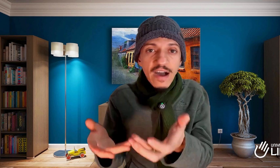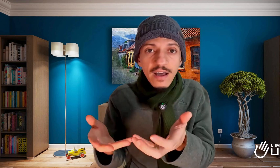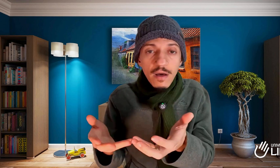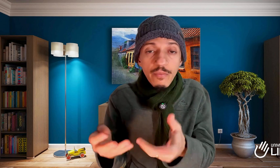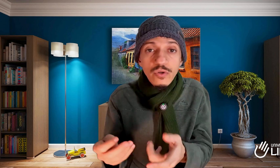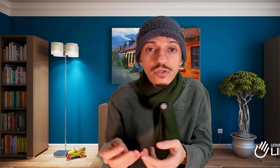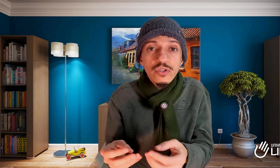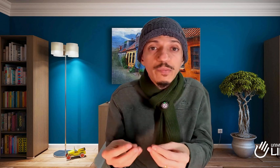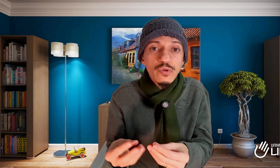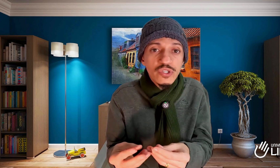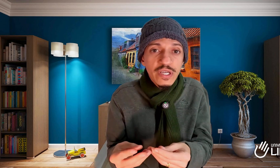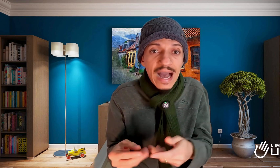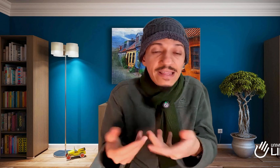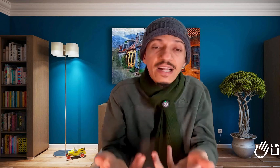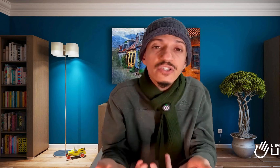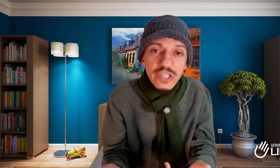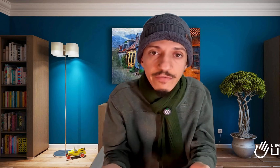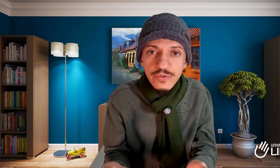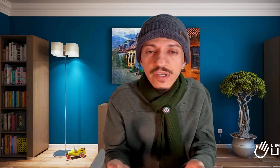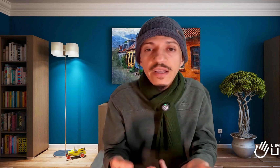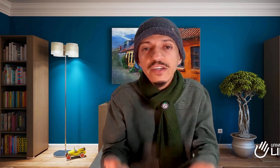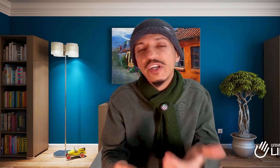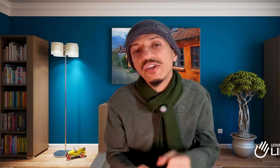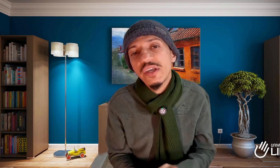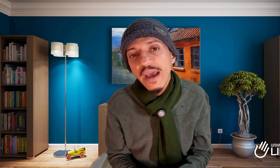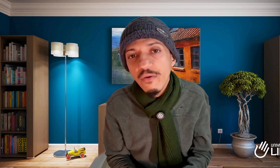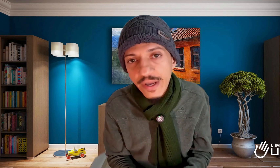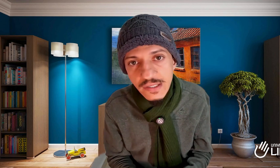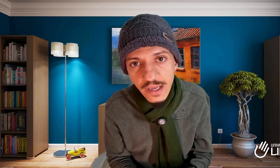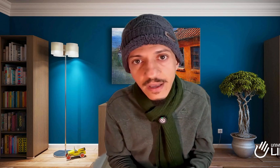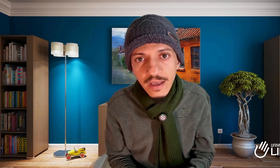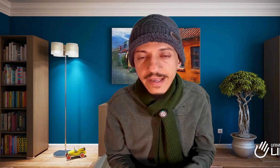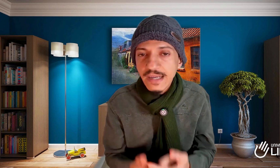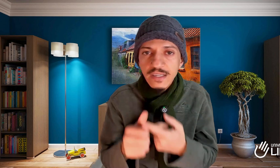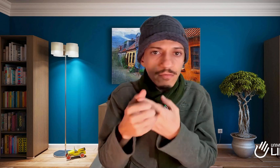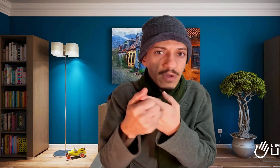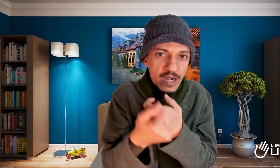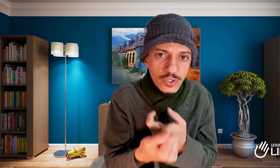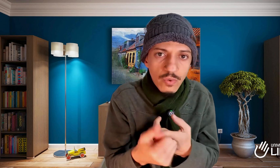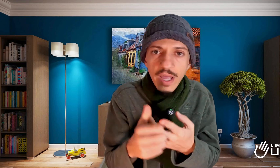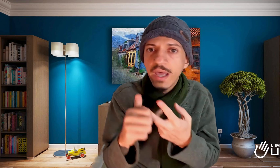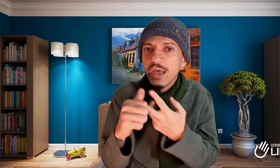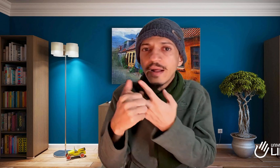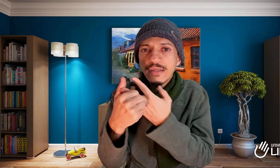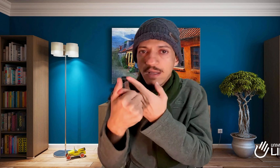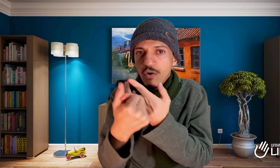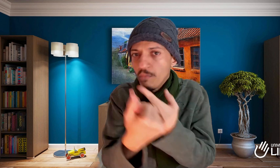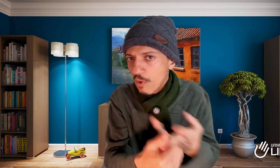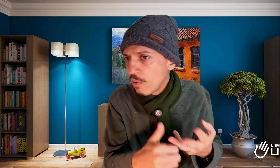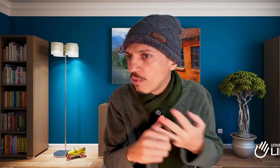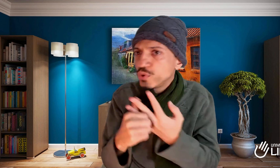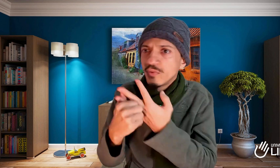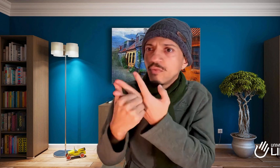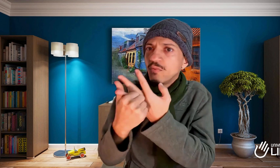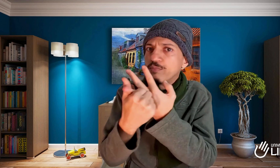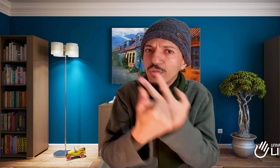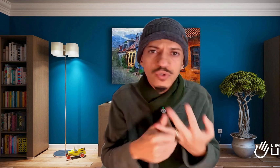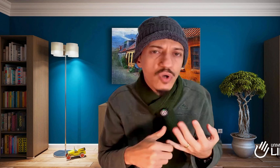para os tipos de atrativos que a gente quer conhecer, quer sejam cachoeiras, um monte, um pôr do sol,